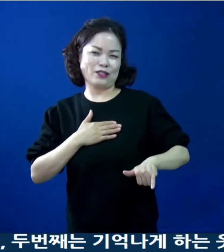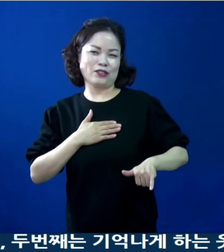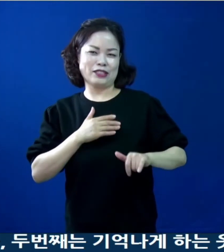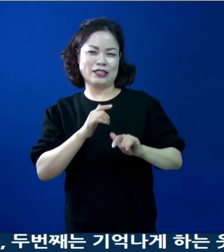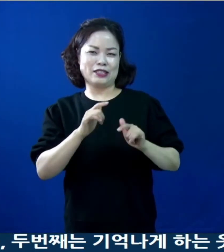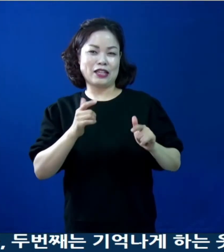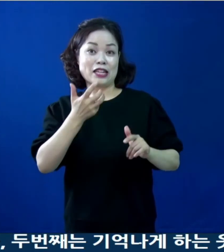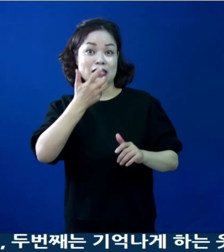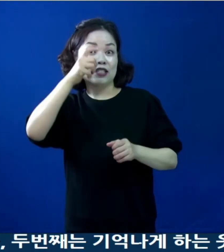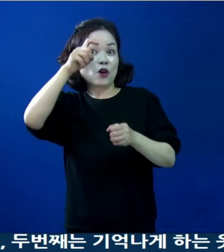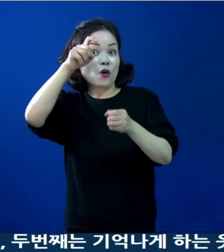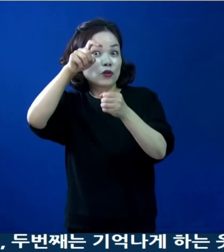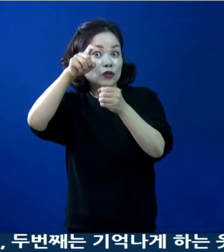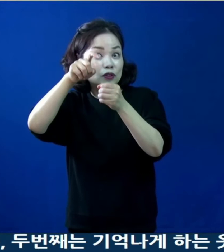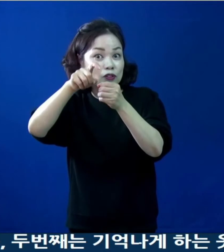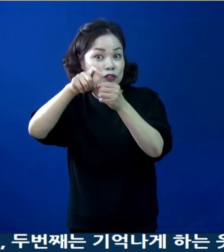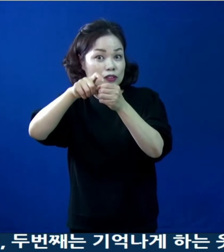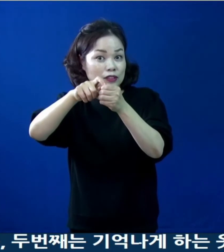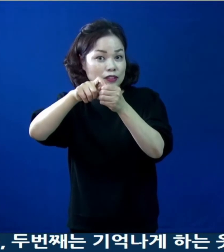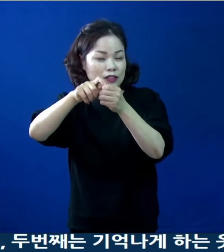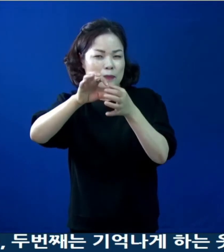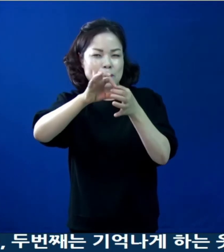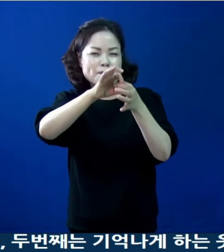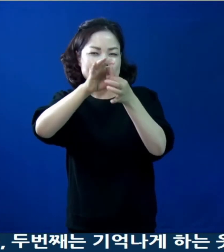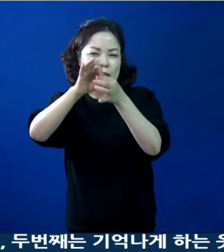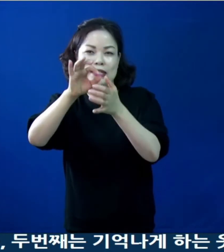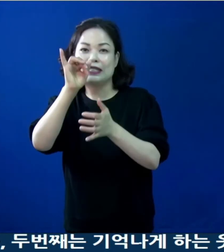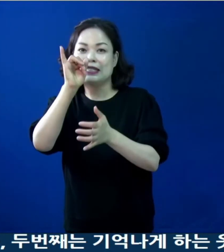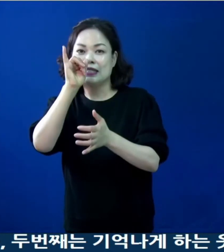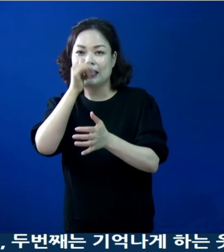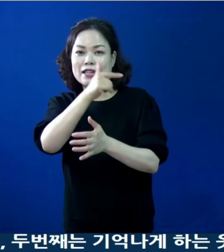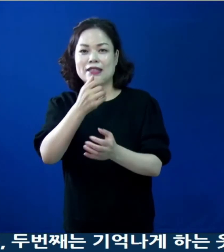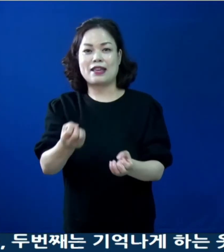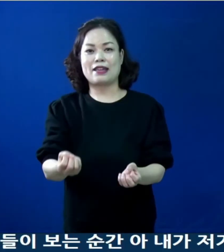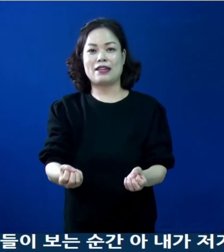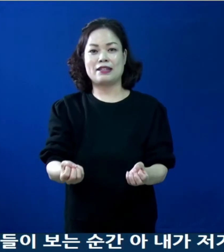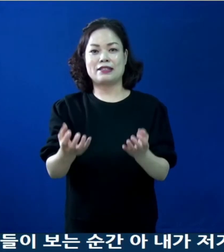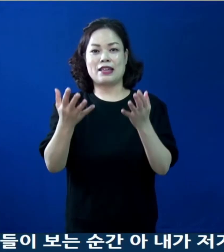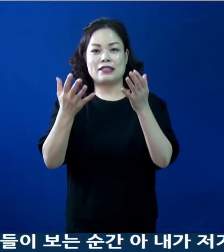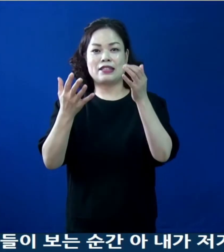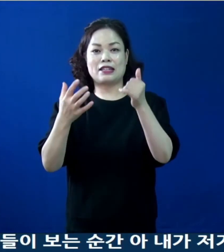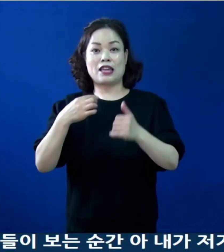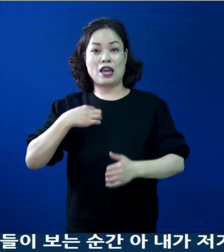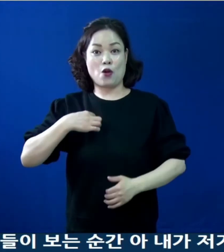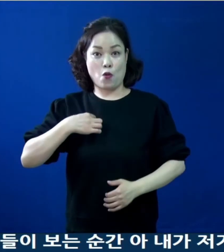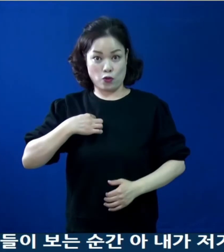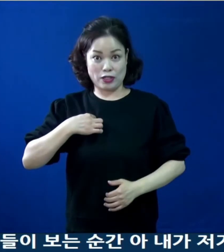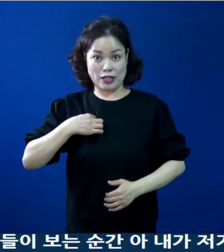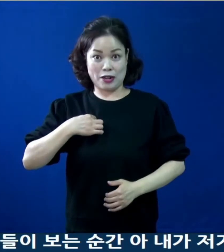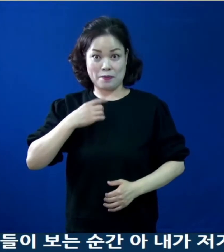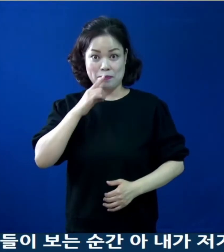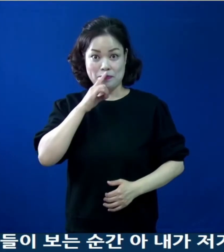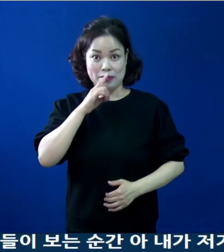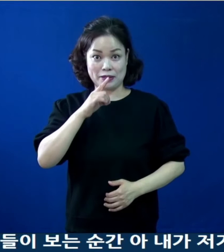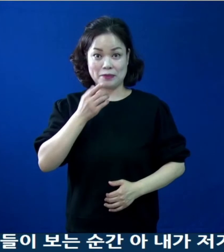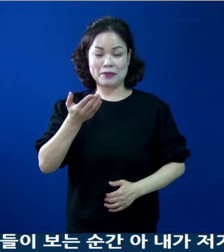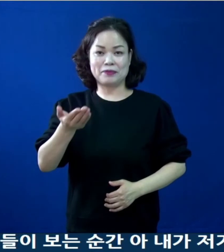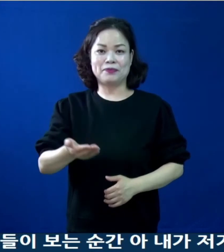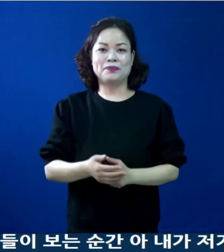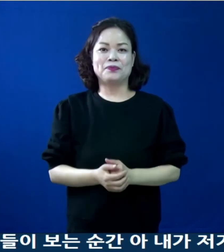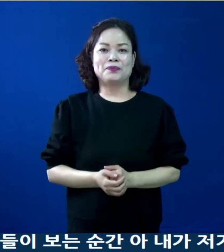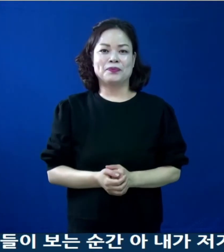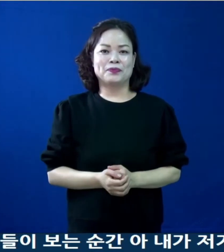이렇게 영적인 결속을 이루는 것이 대제사장의 옷이라